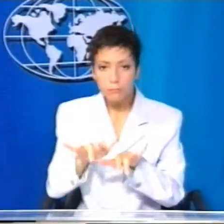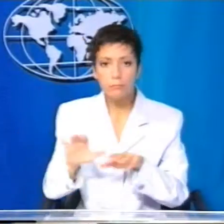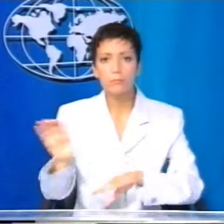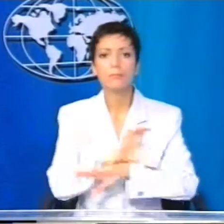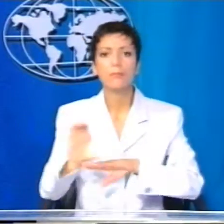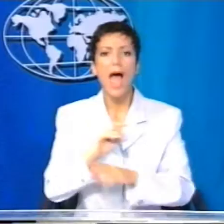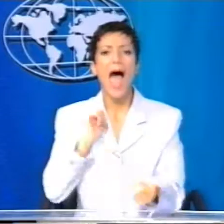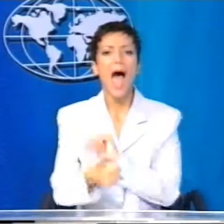πλοήγησης.